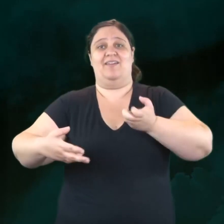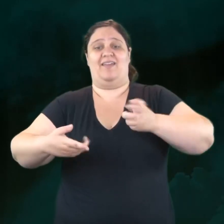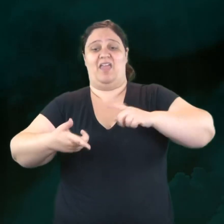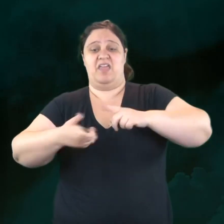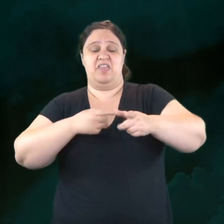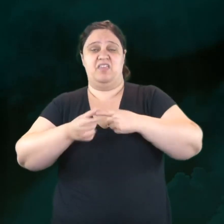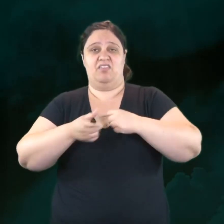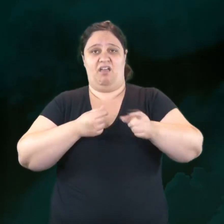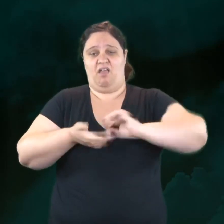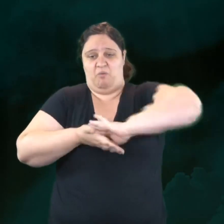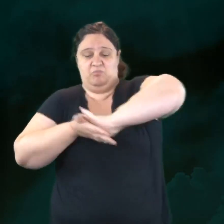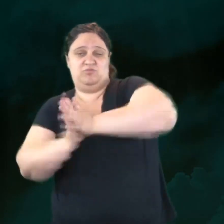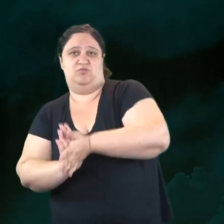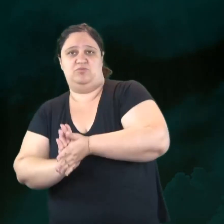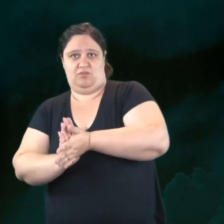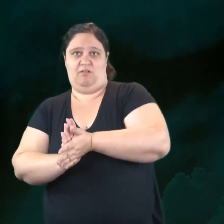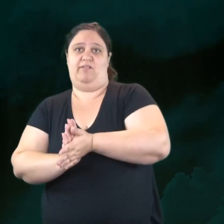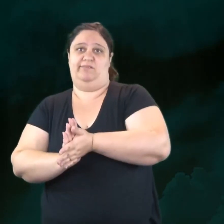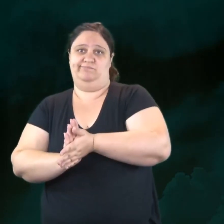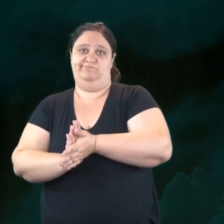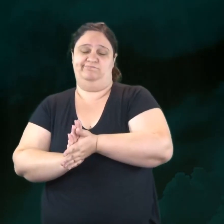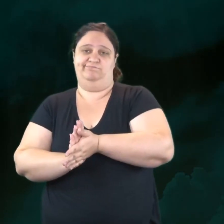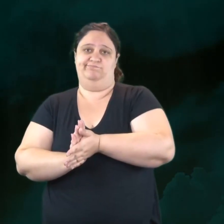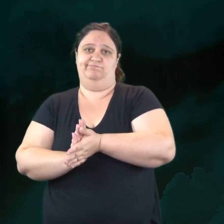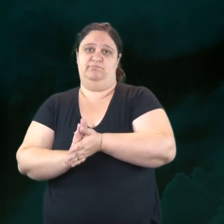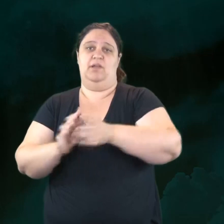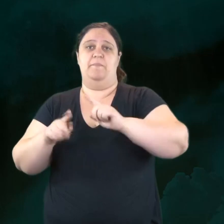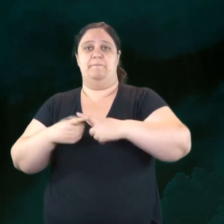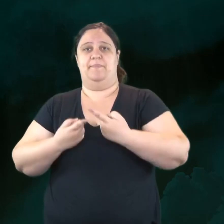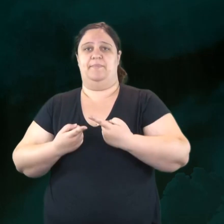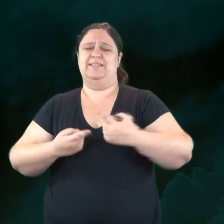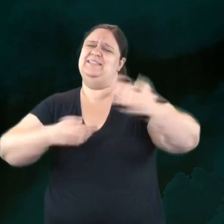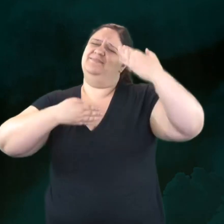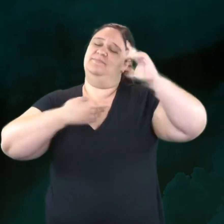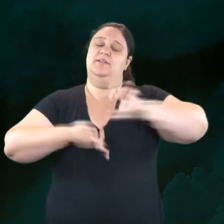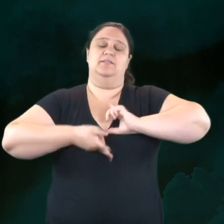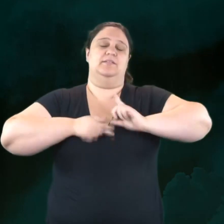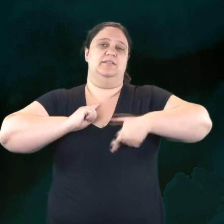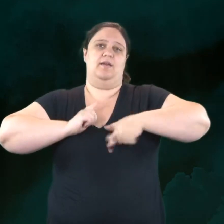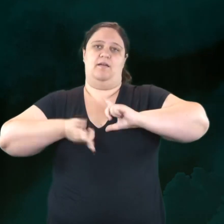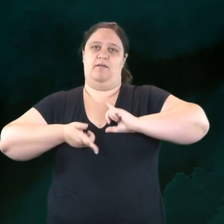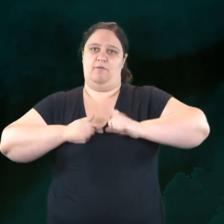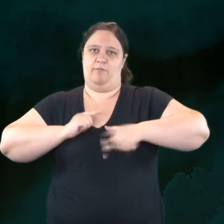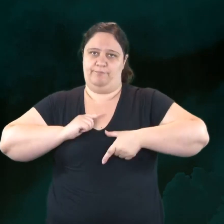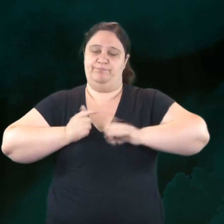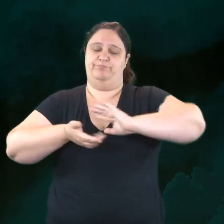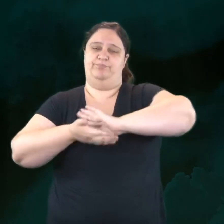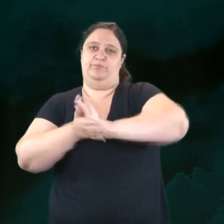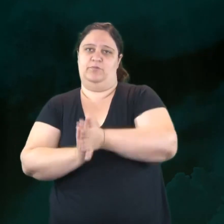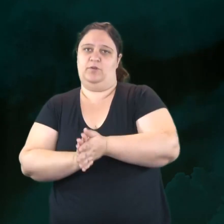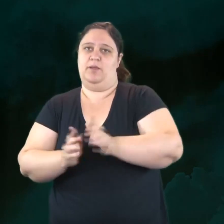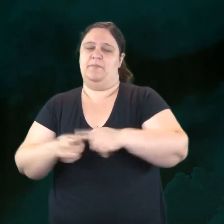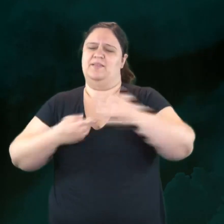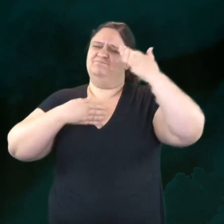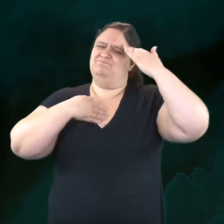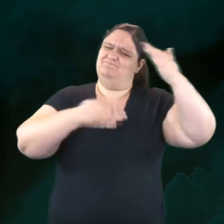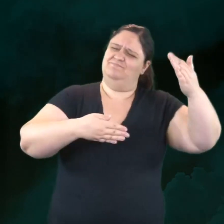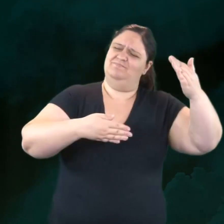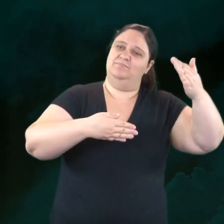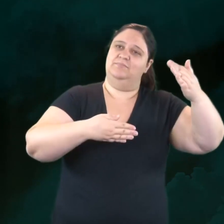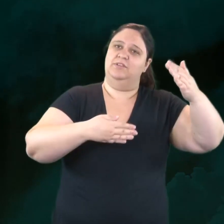Deus, para o Senhor poder voltar, as profecias têm que se cumprir. Para as profecias se cumprir, queridos